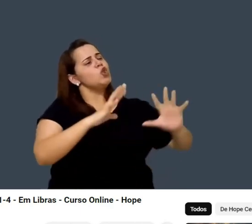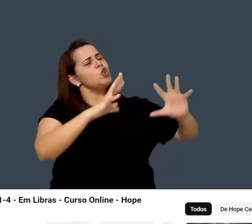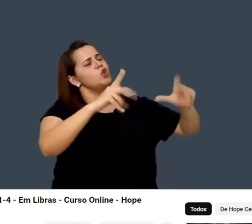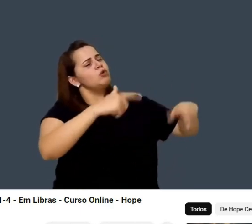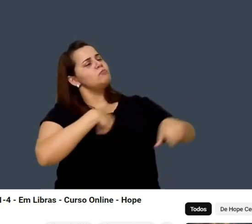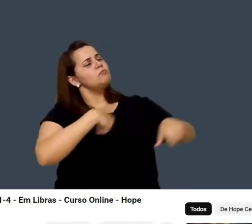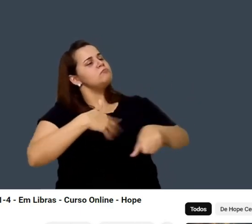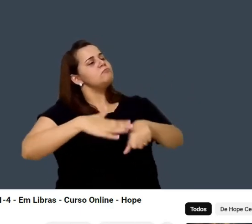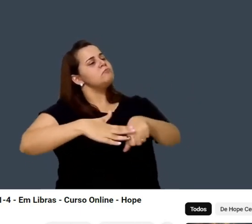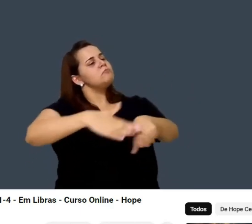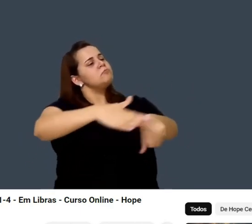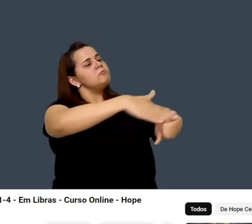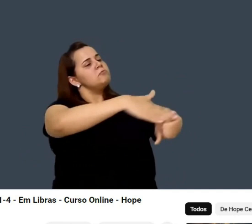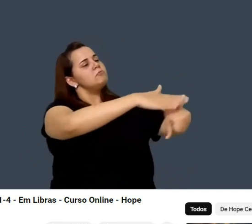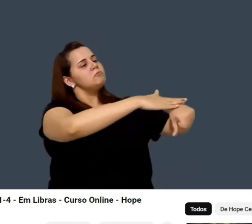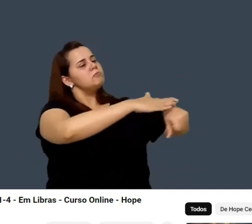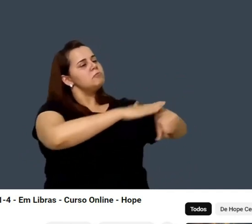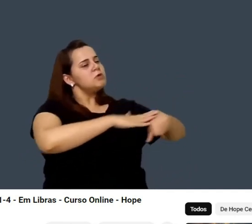vamos criar